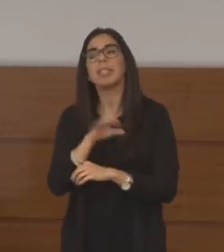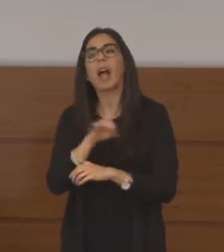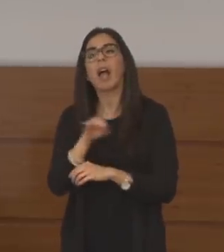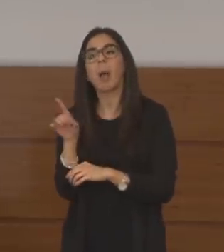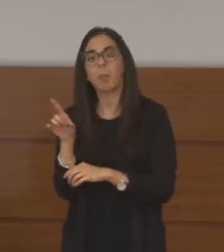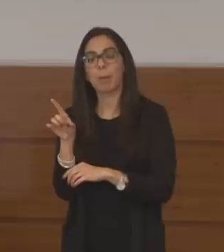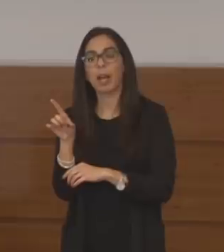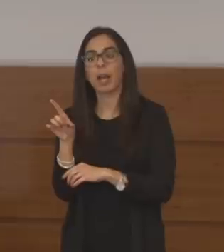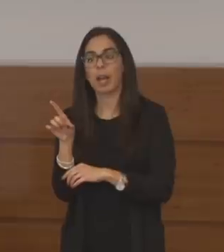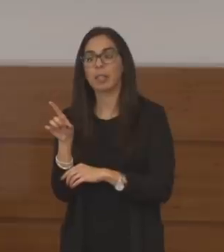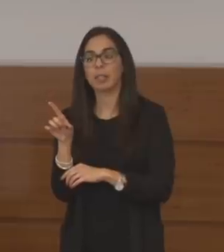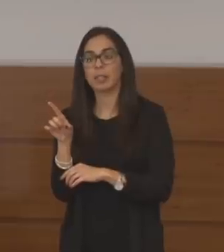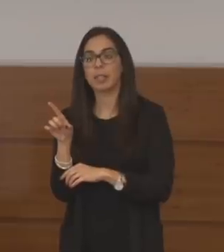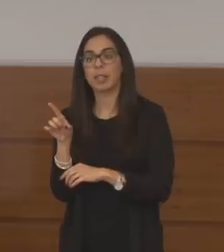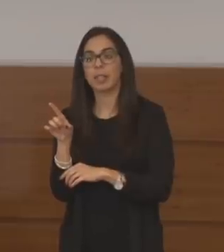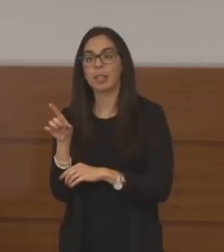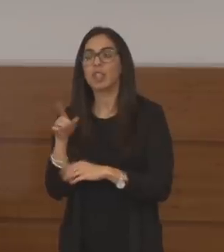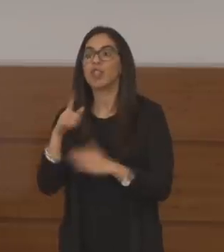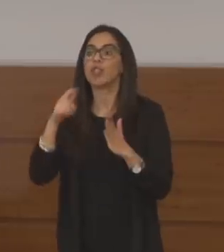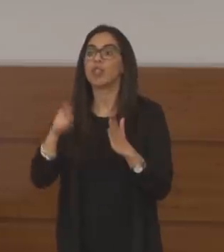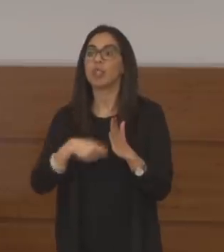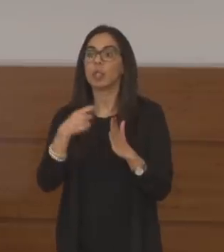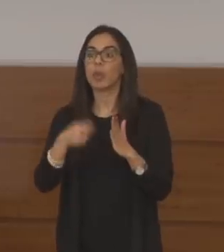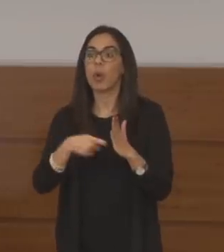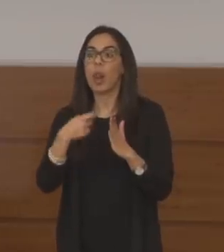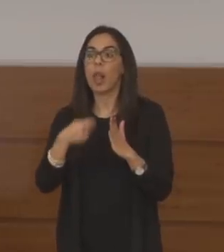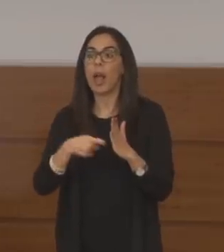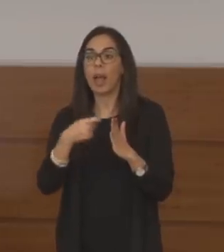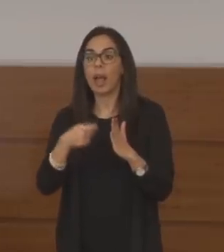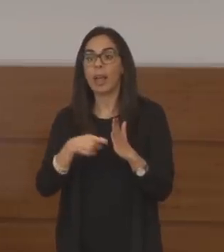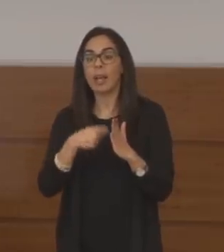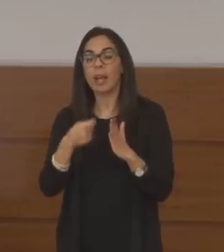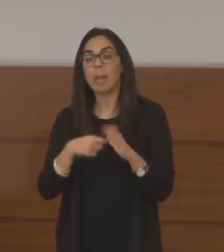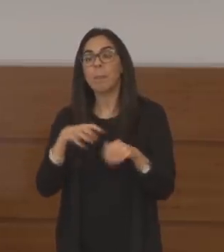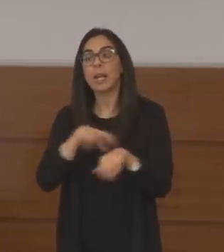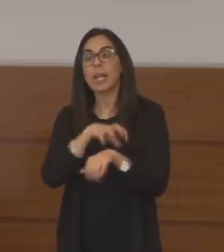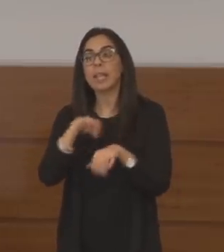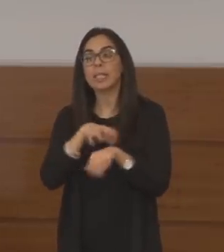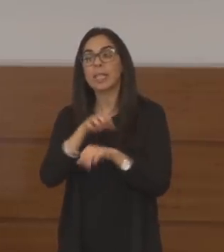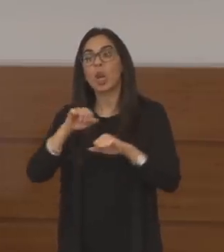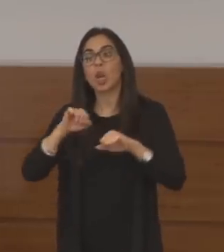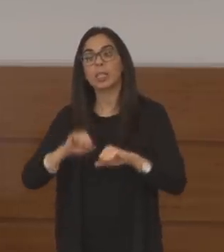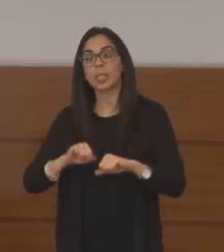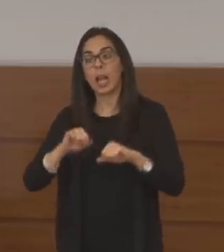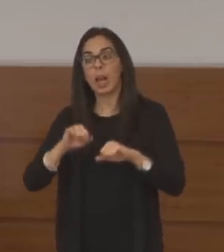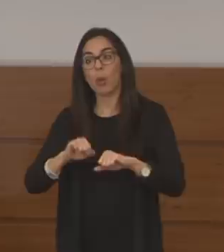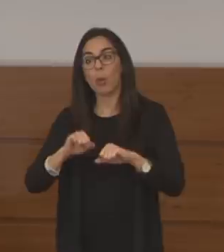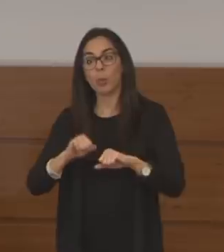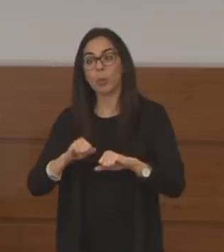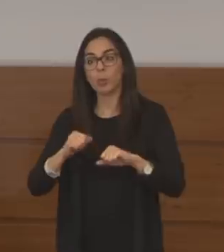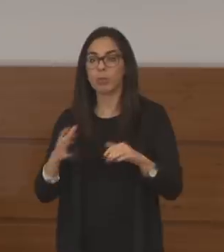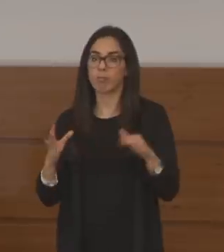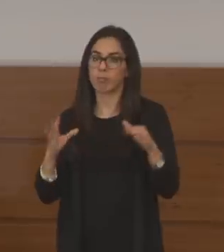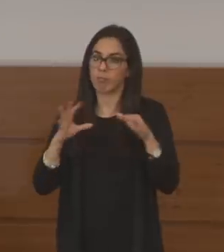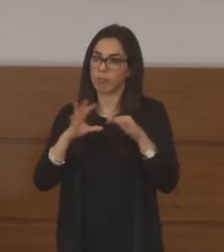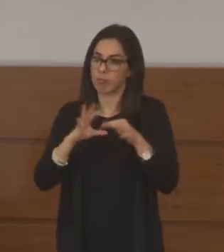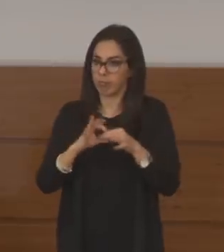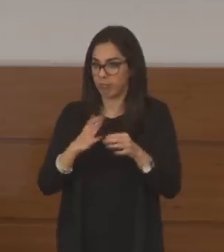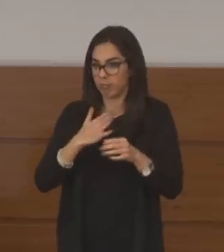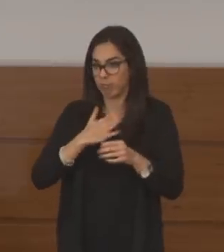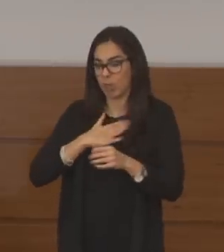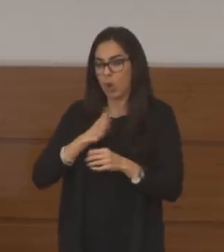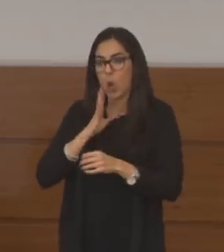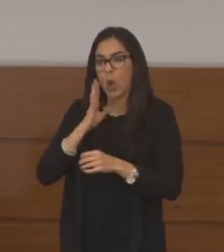stata adottata con napoli e con una circolare del ministero della salute una indicazione su parere del consiglio superiore di sanità